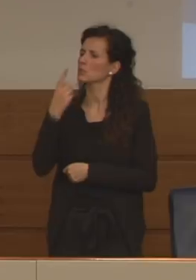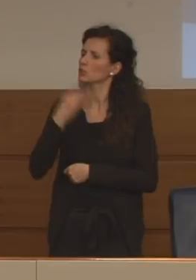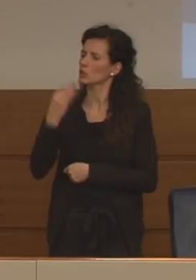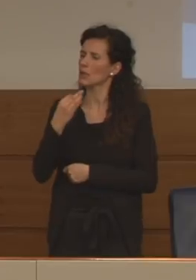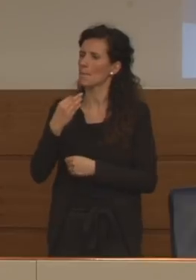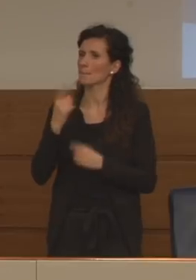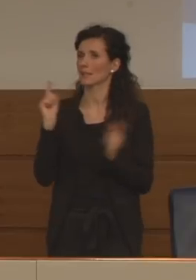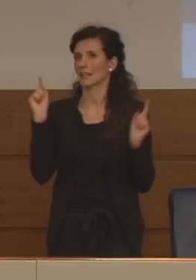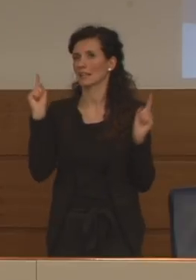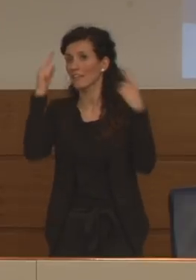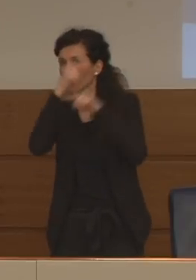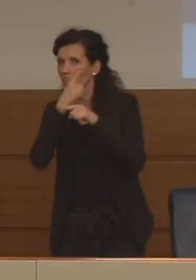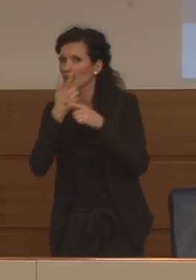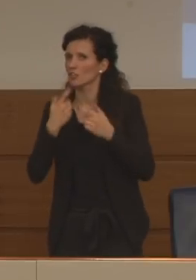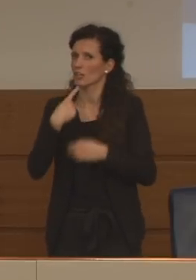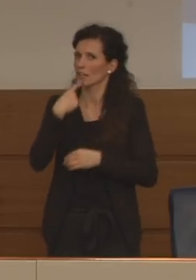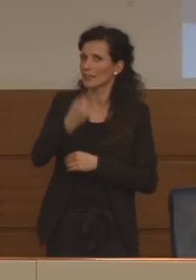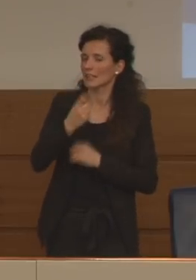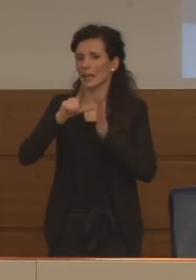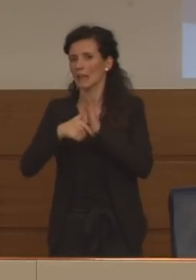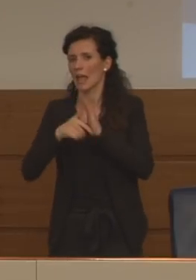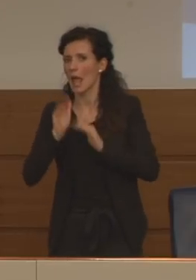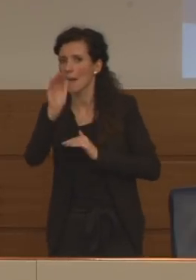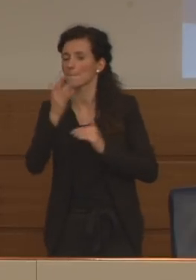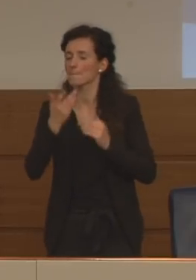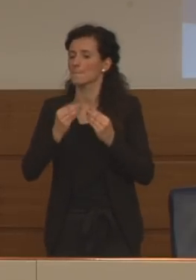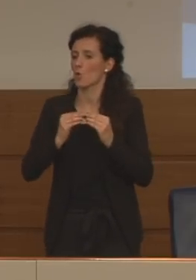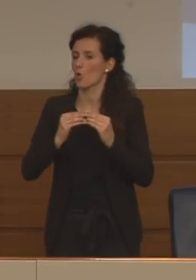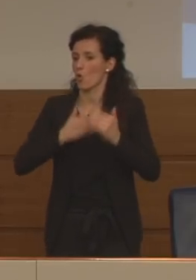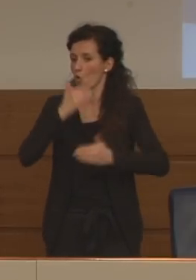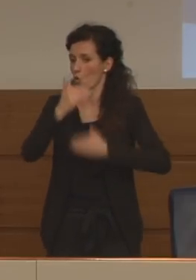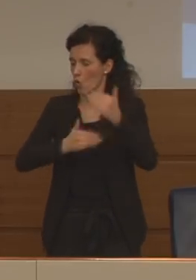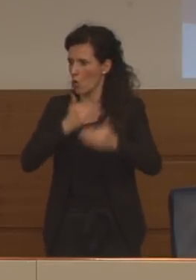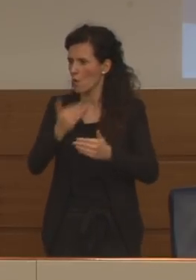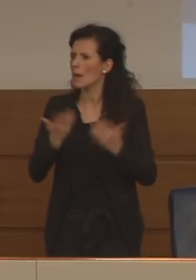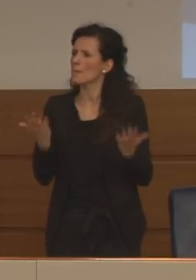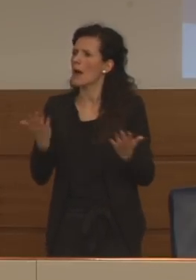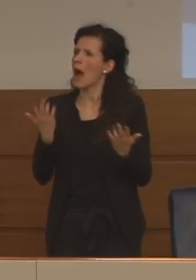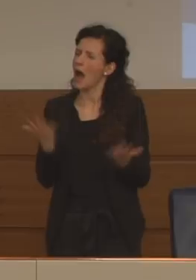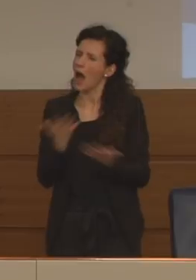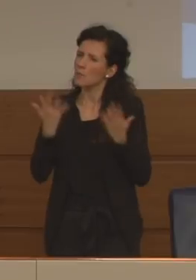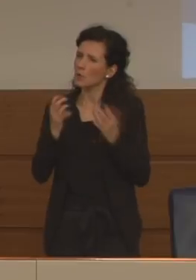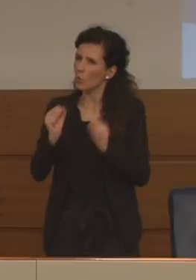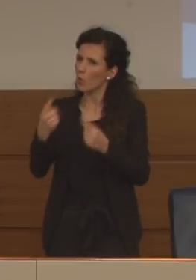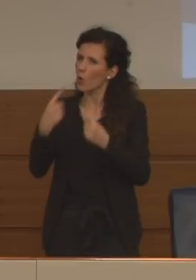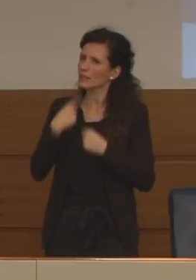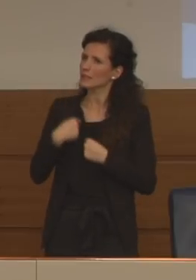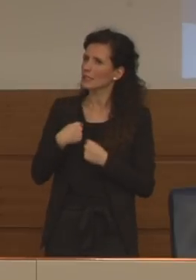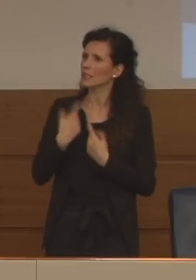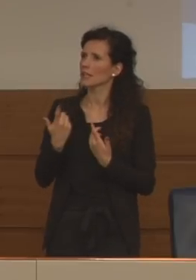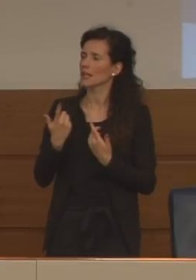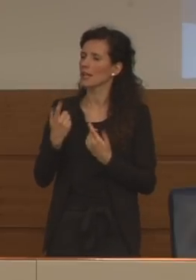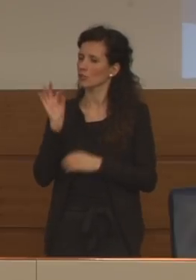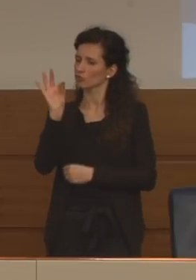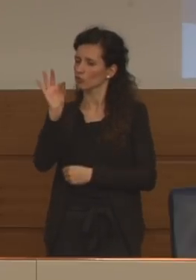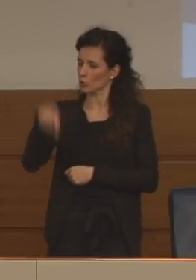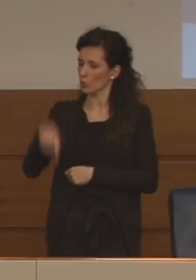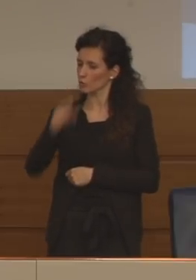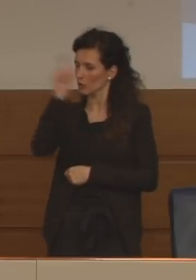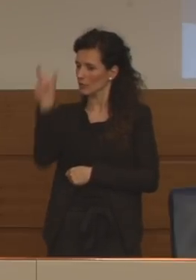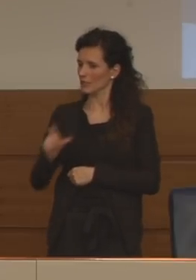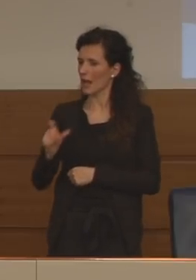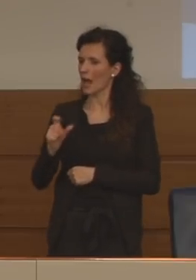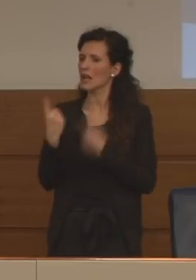picchi da un punto di vista temporale però per capire da voi qual è l'andamento nelle realtà del centro sud che